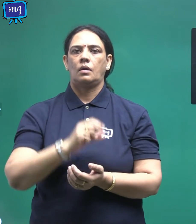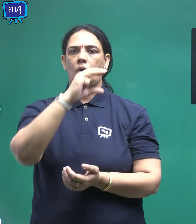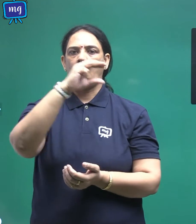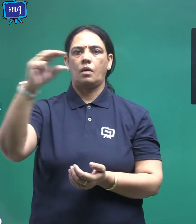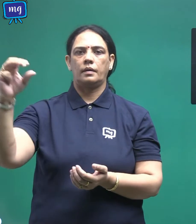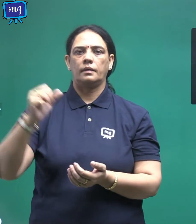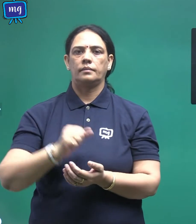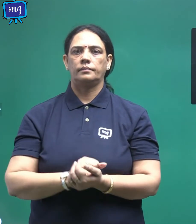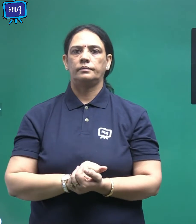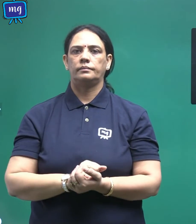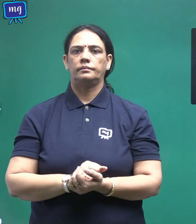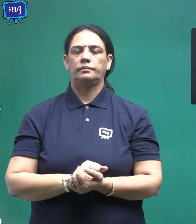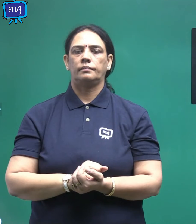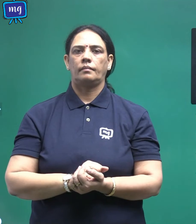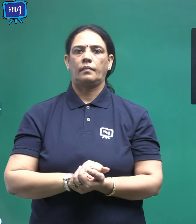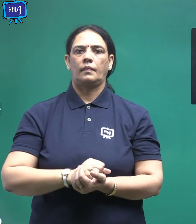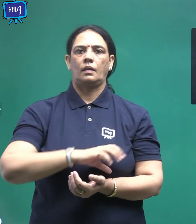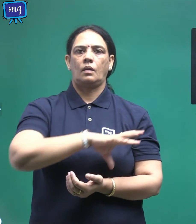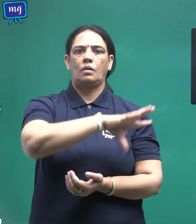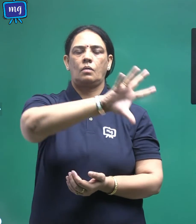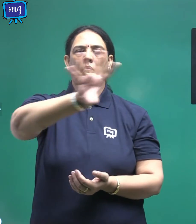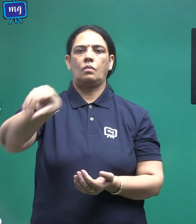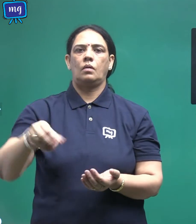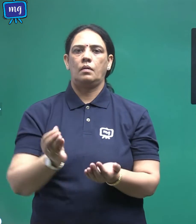और कुल पृष्ठीय क्षेत्रफल